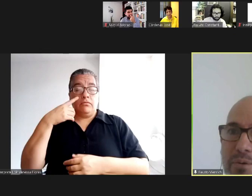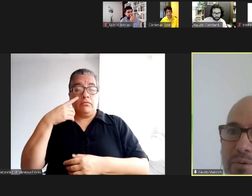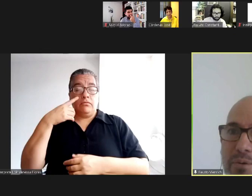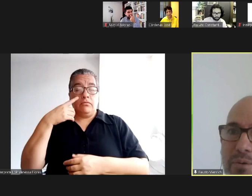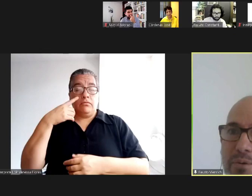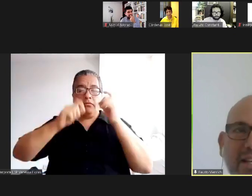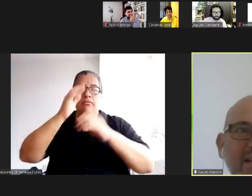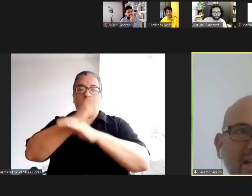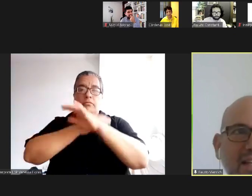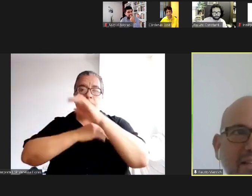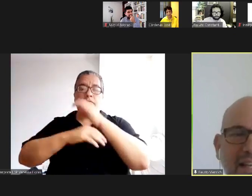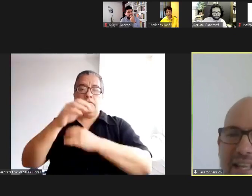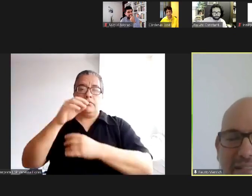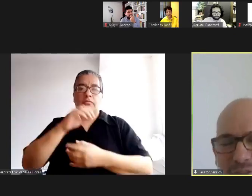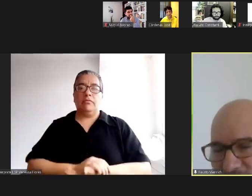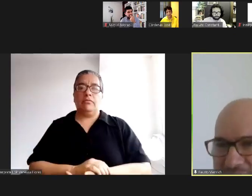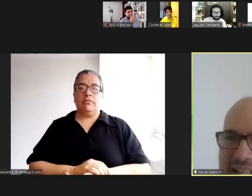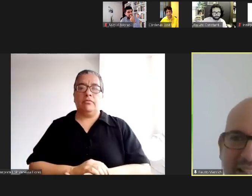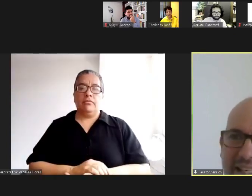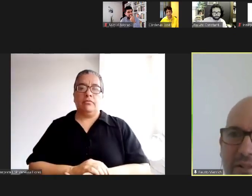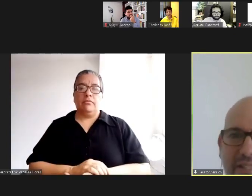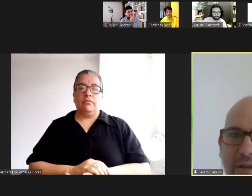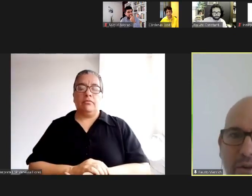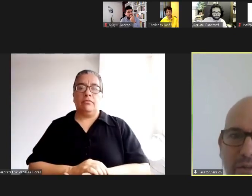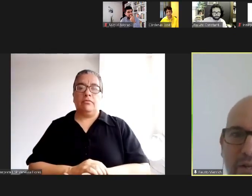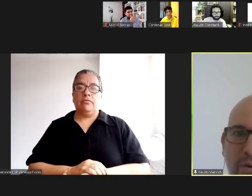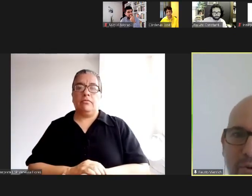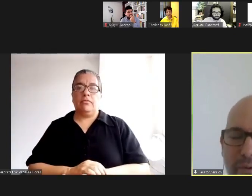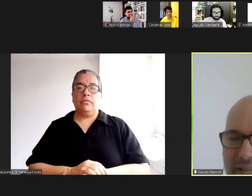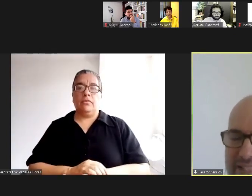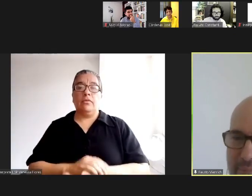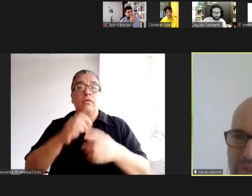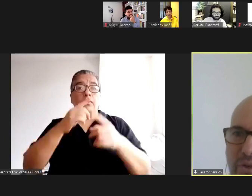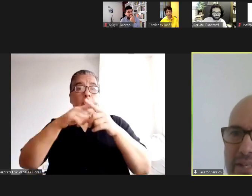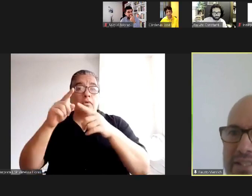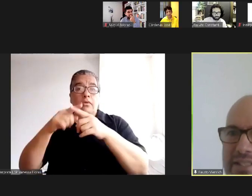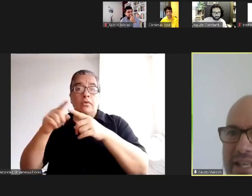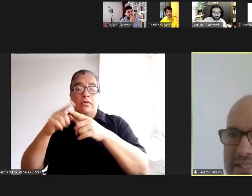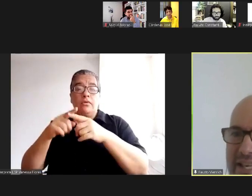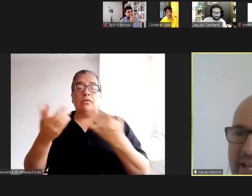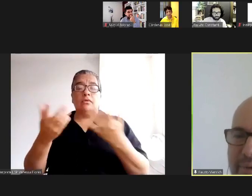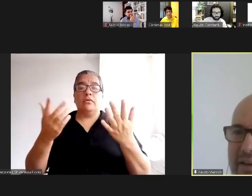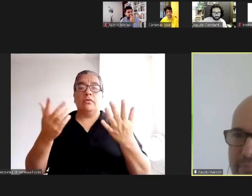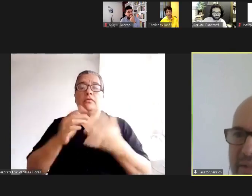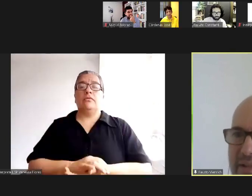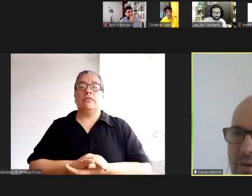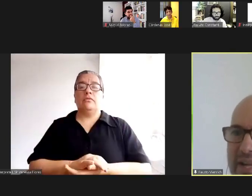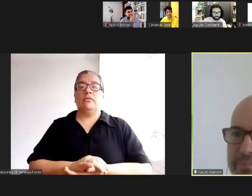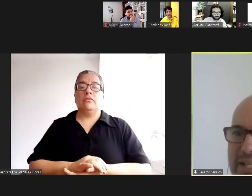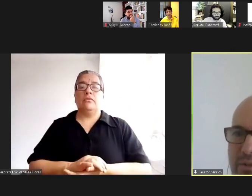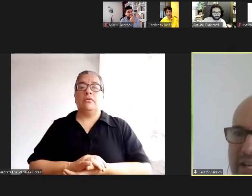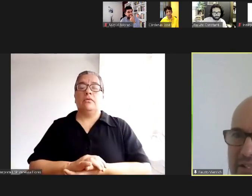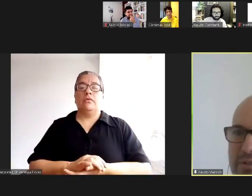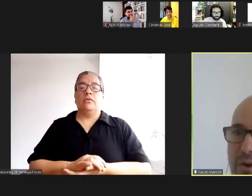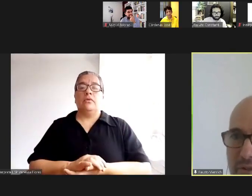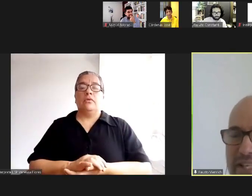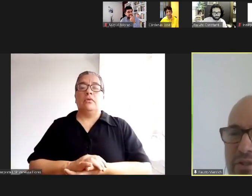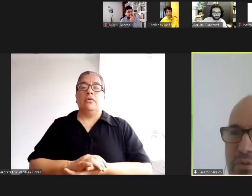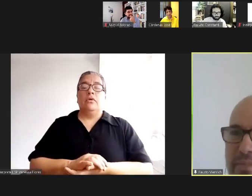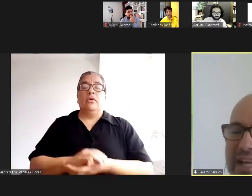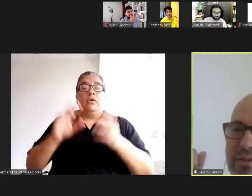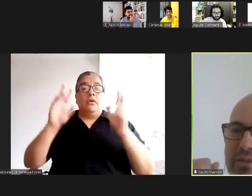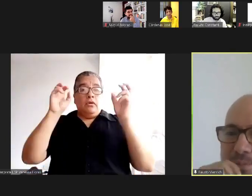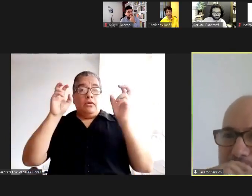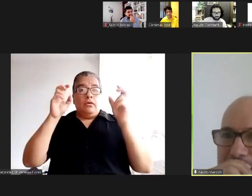¿no? Básicamente en doctrina se les conoce como excepciones que tienen que ver con aspectos relacionados con